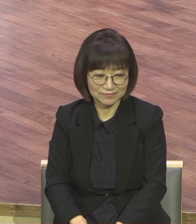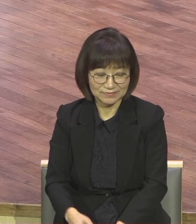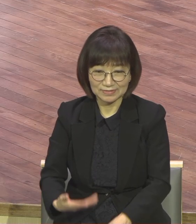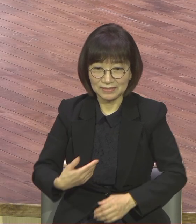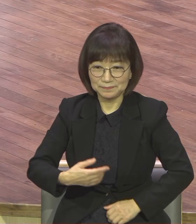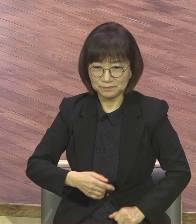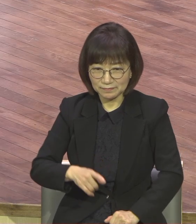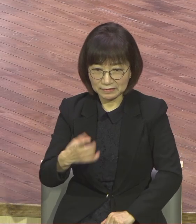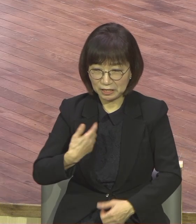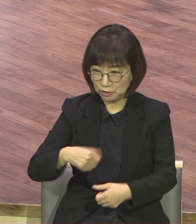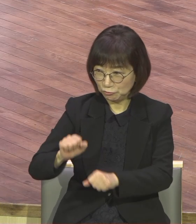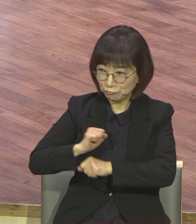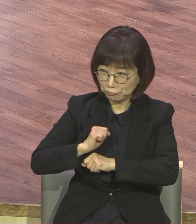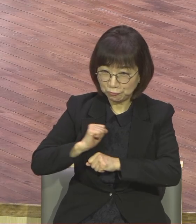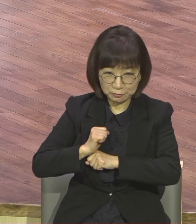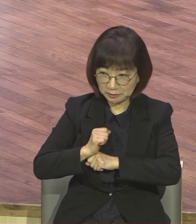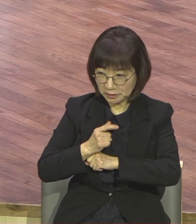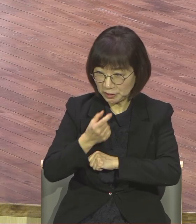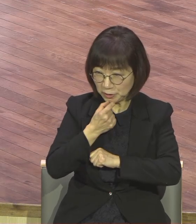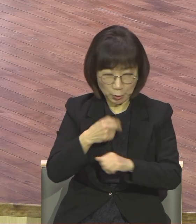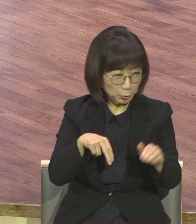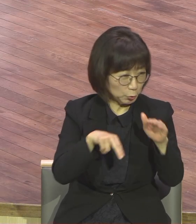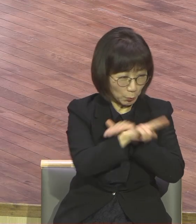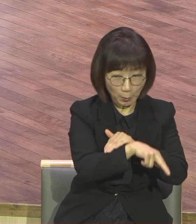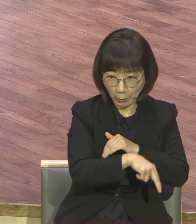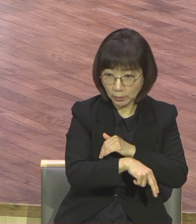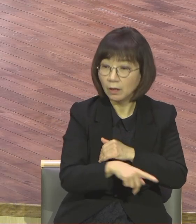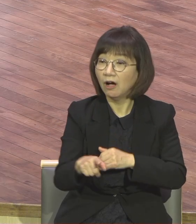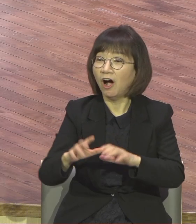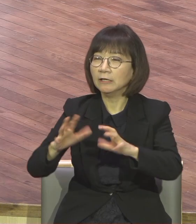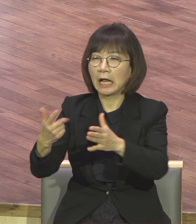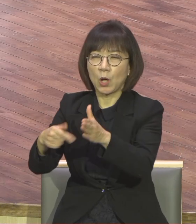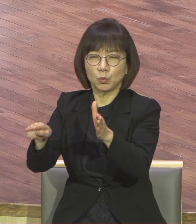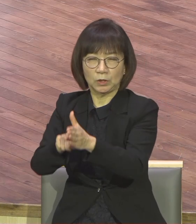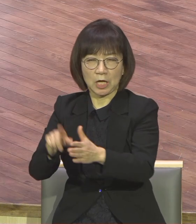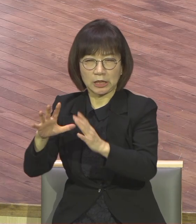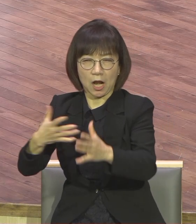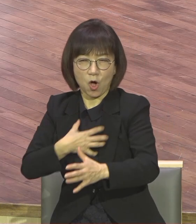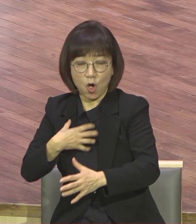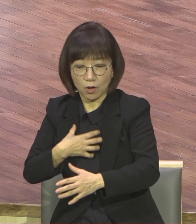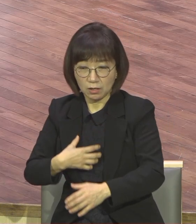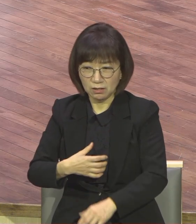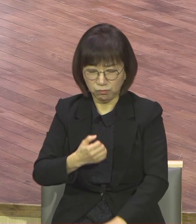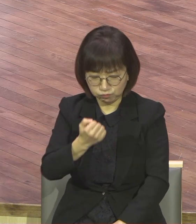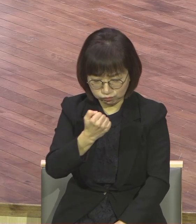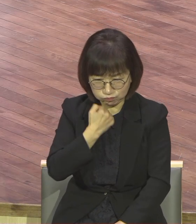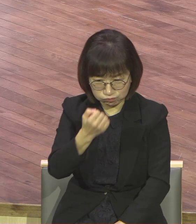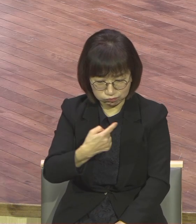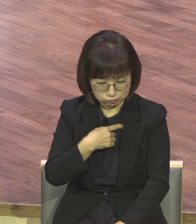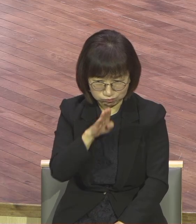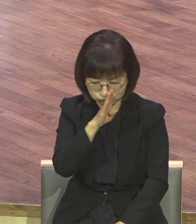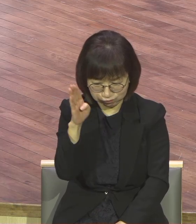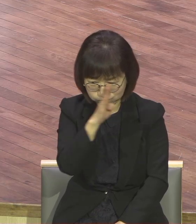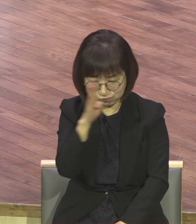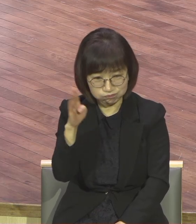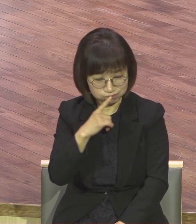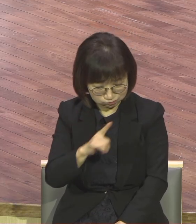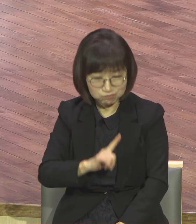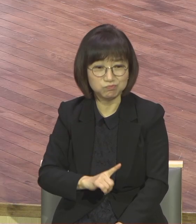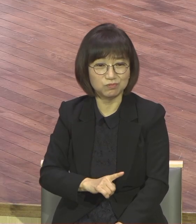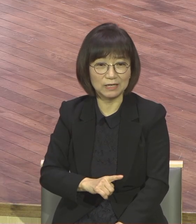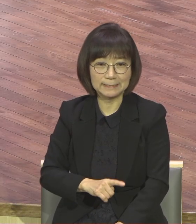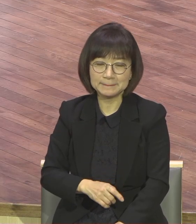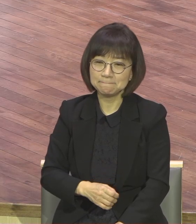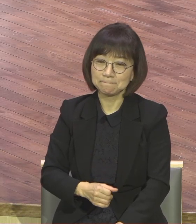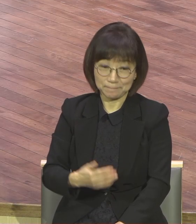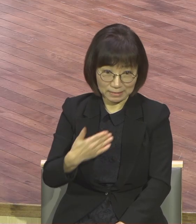군대 안 갔다 오놓고 뭐 나라를 걱정하고 염려합니까? 군대도 남자가 말이야. 우리